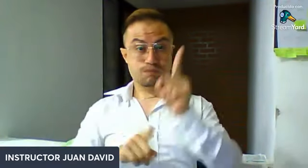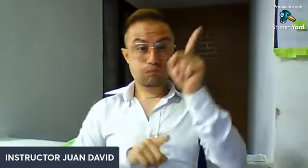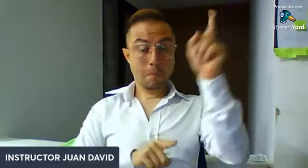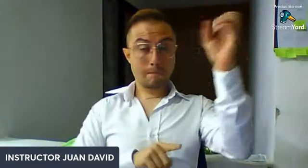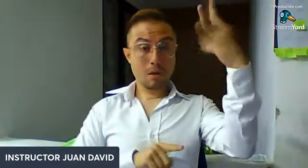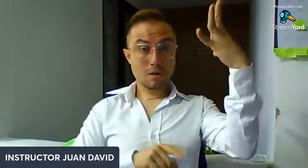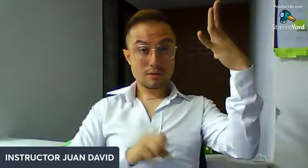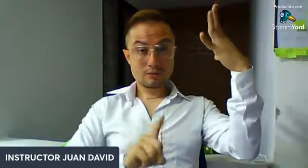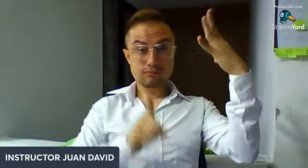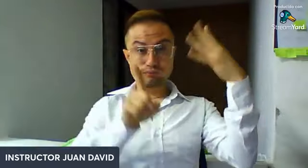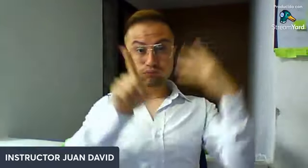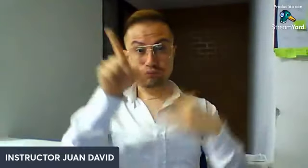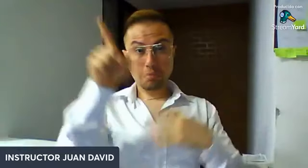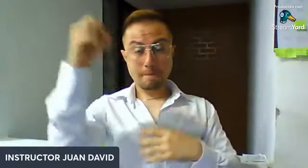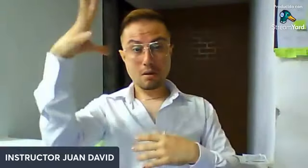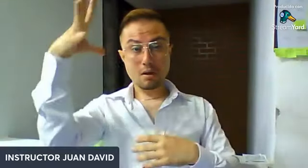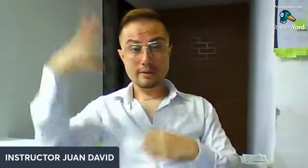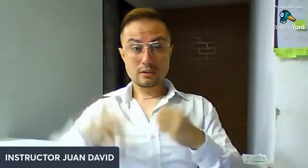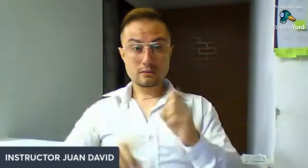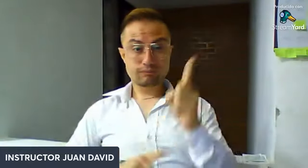Juegos artificiales.